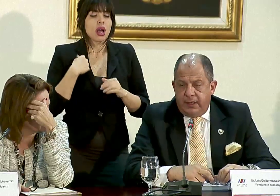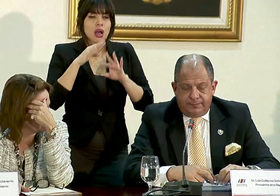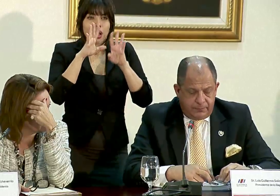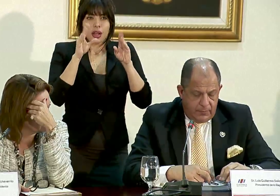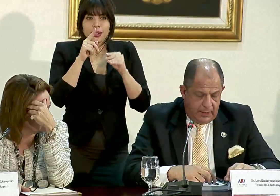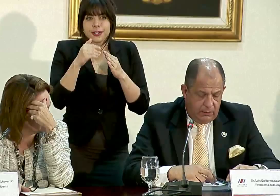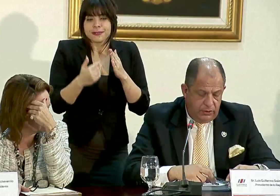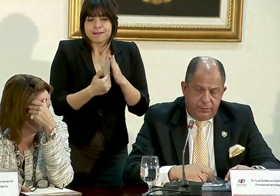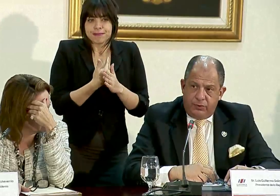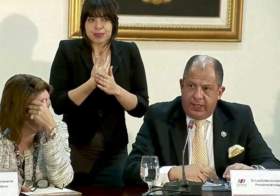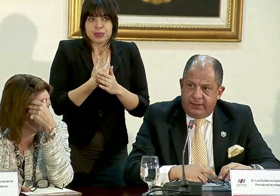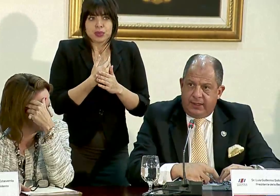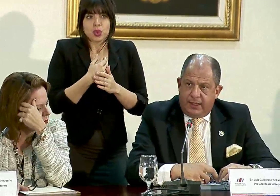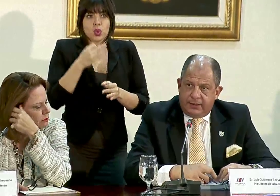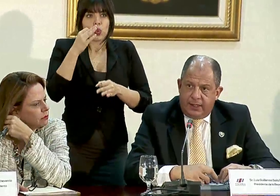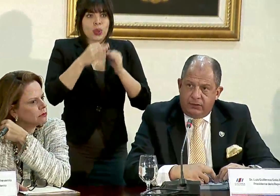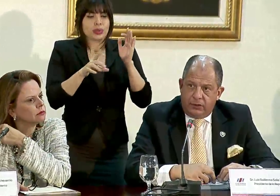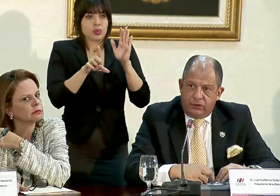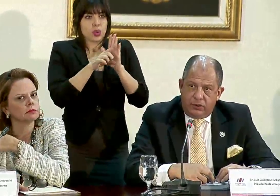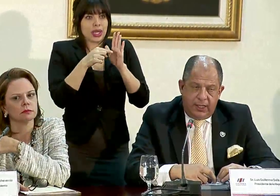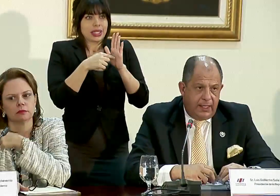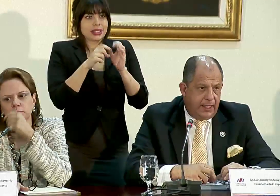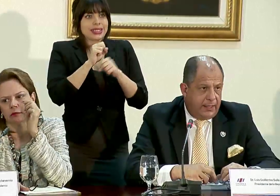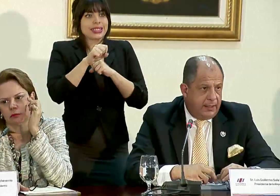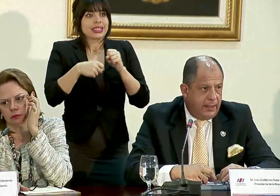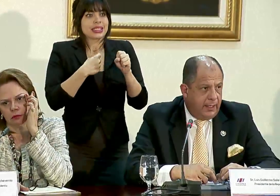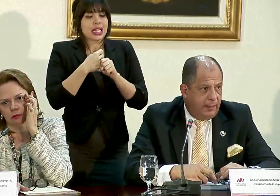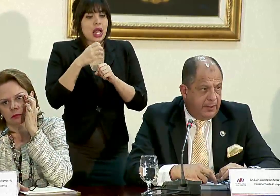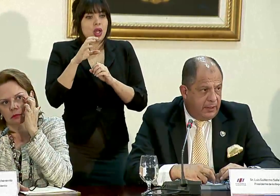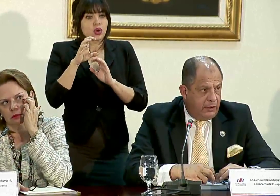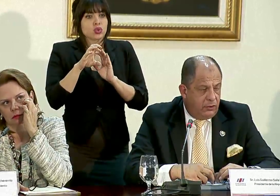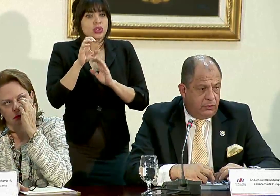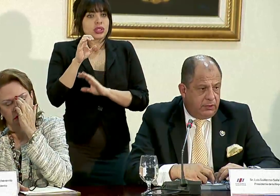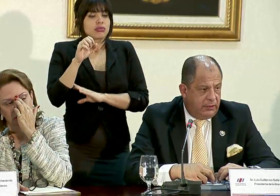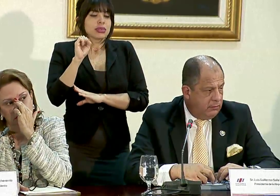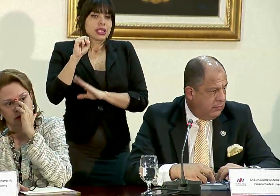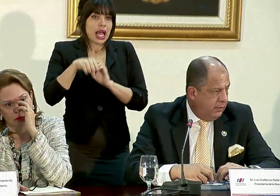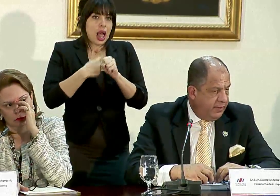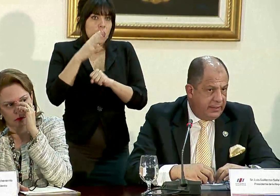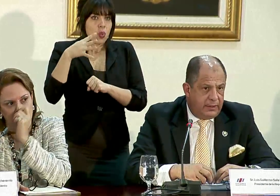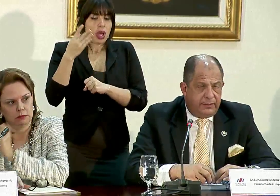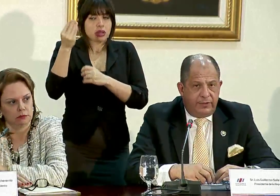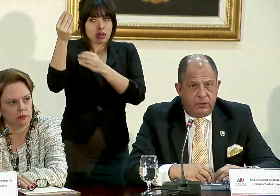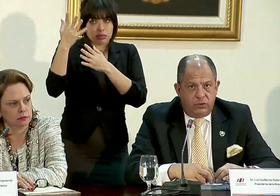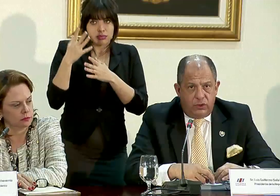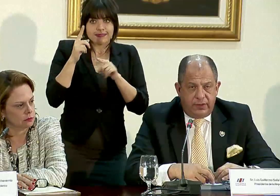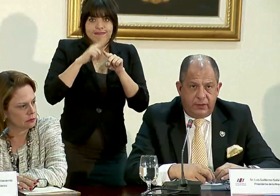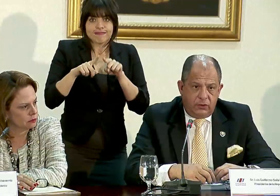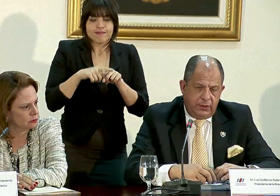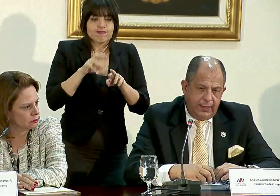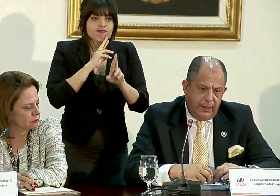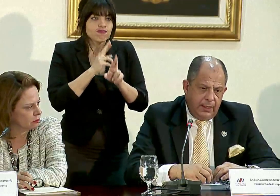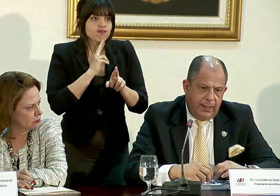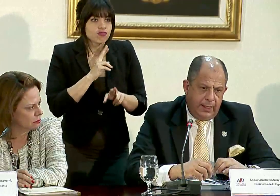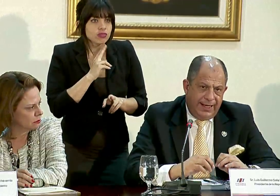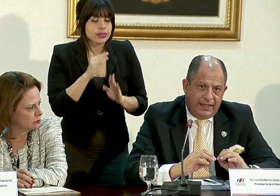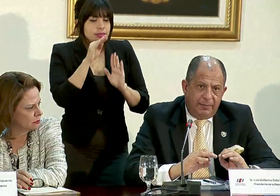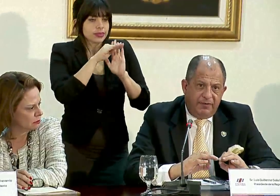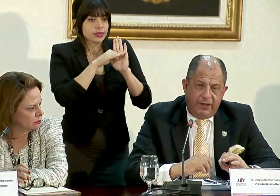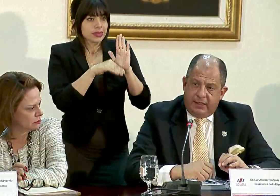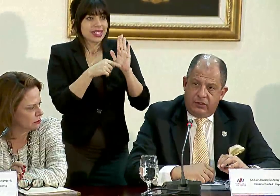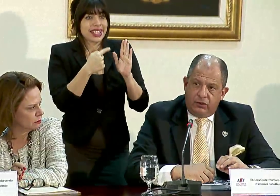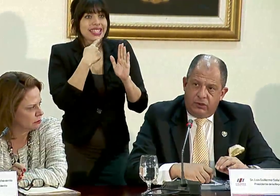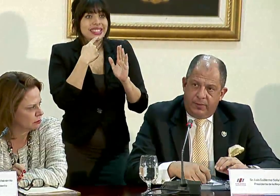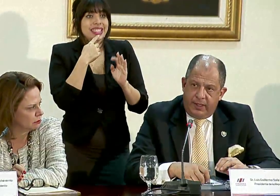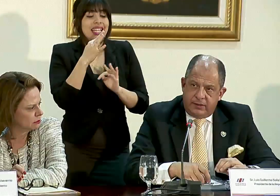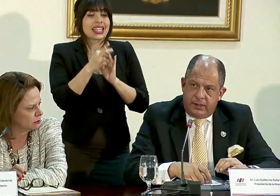una nueva jurisprudencia la sala constitucional ha emitido diferentes resoluciones en donde la